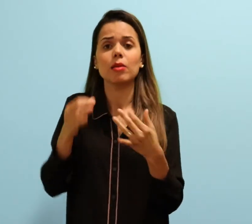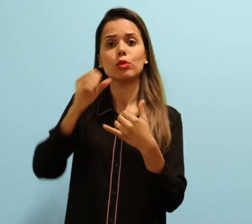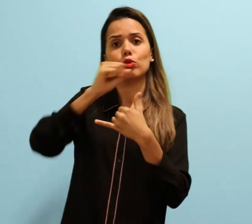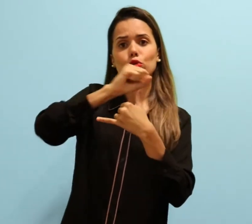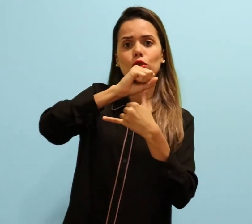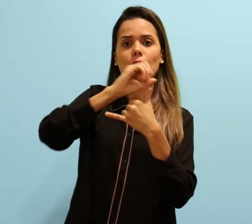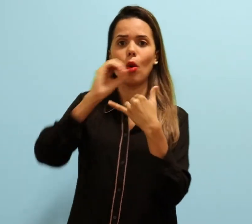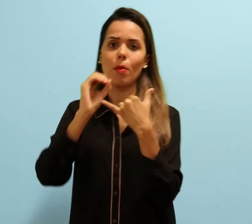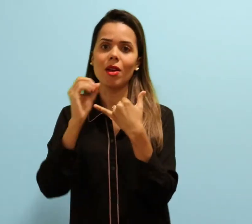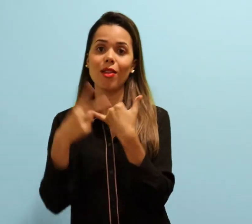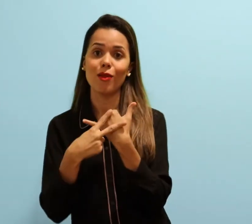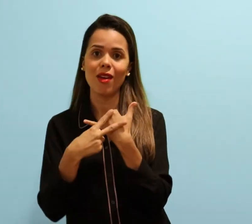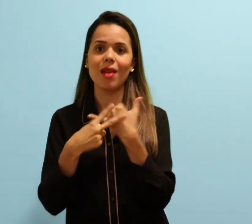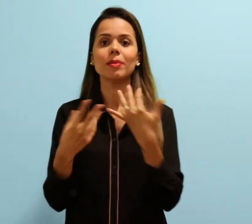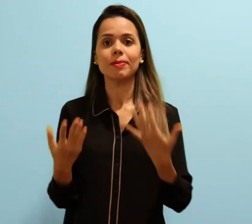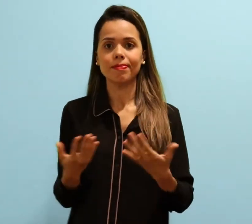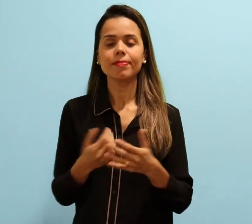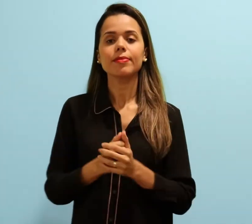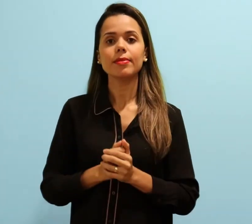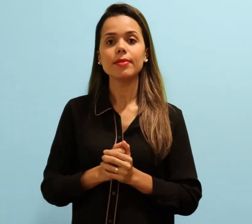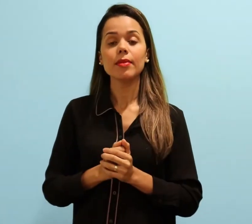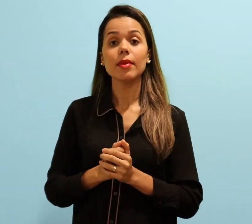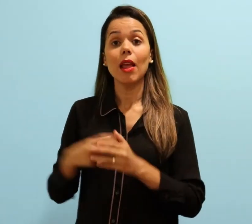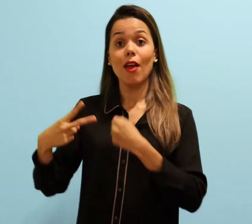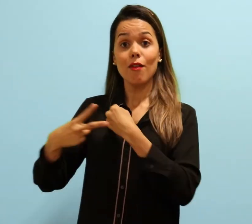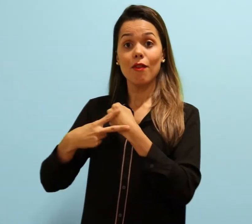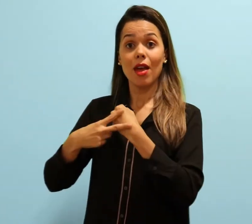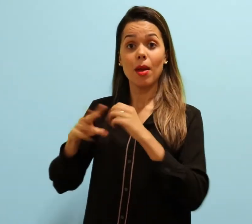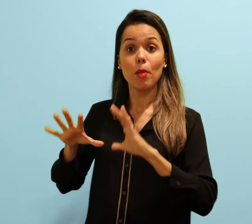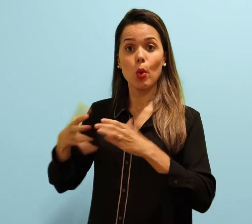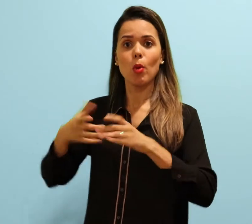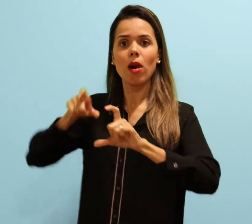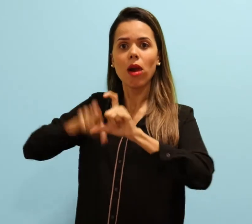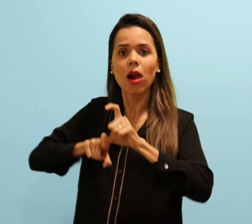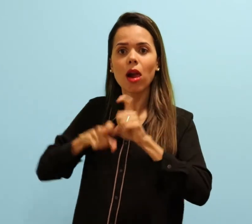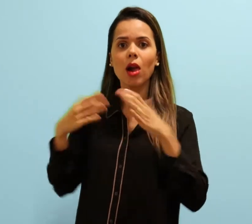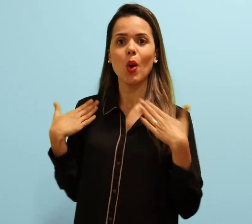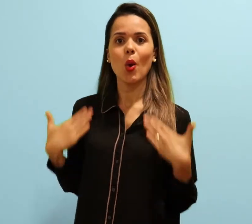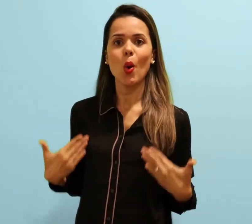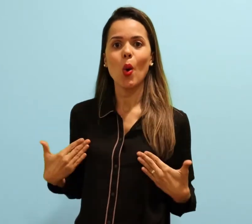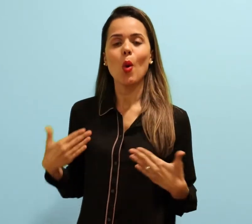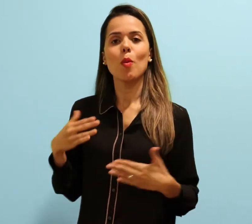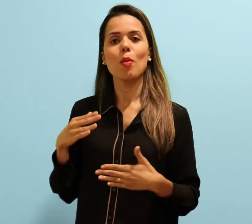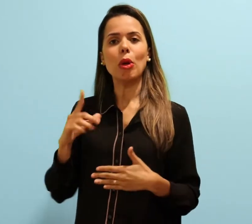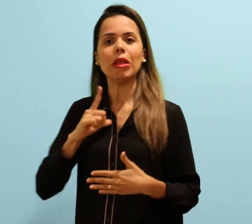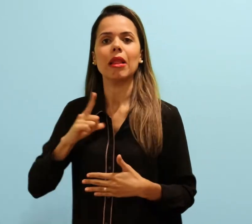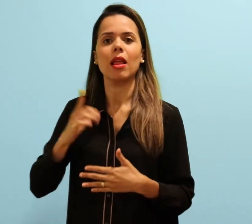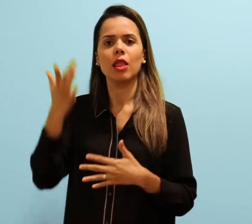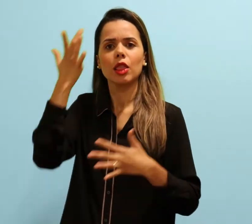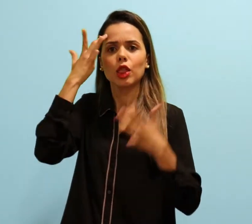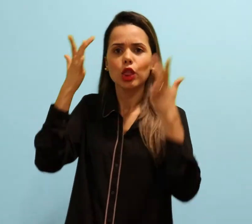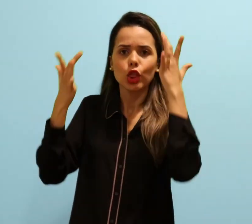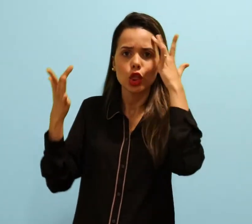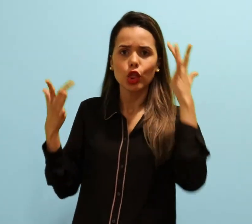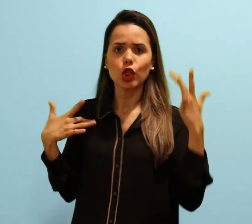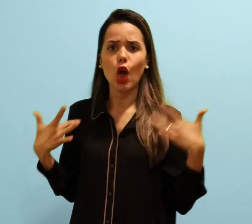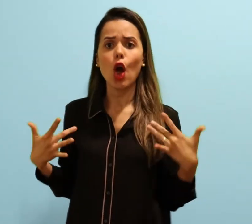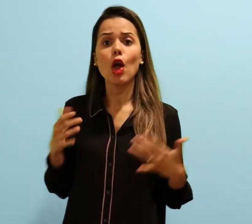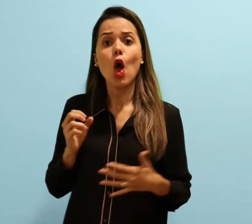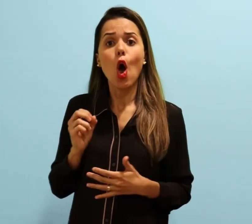essa ordenação sujeito, verbo, objeto. Para verbos que são ancorados no corpo, ou seja, apresentam algum toque no